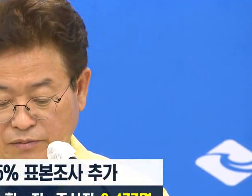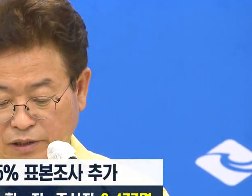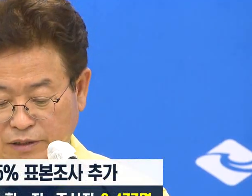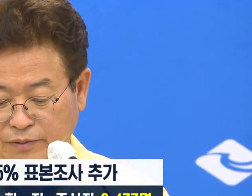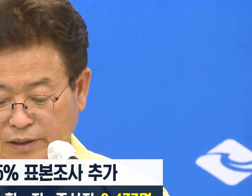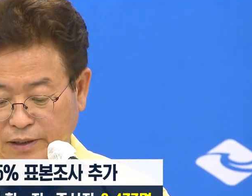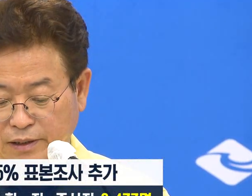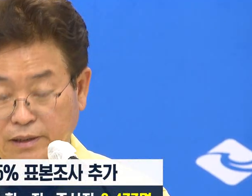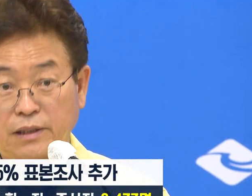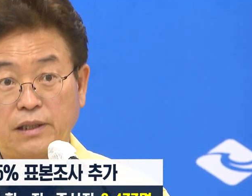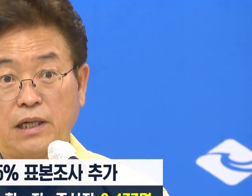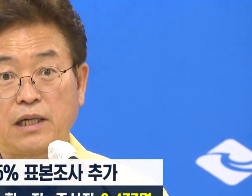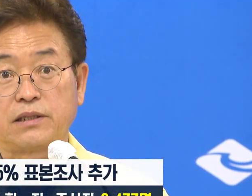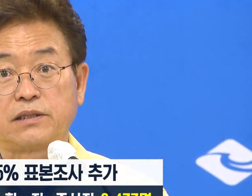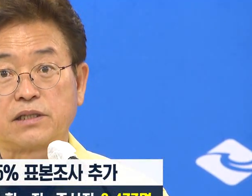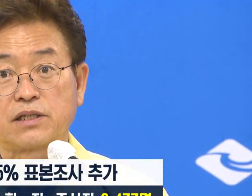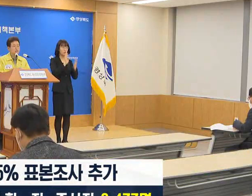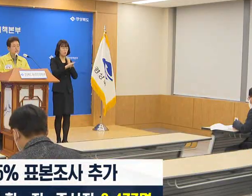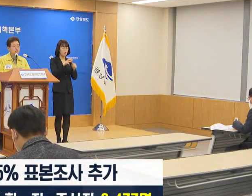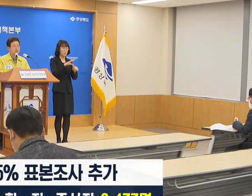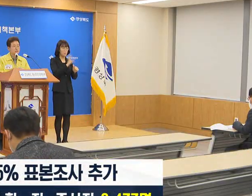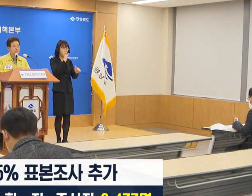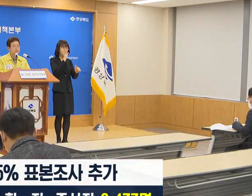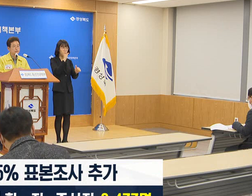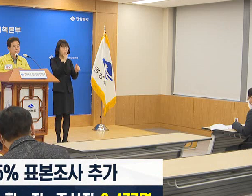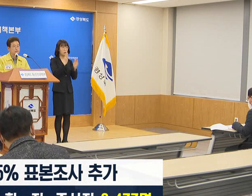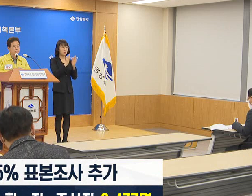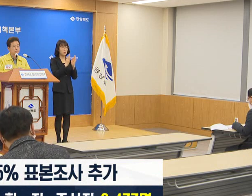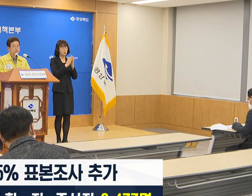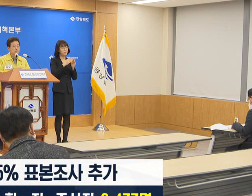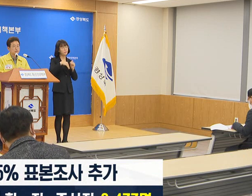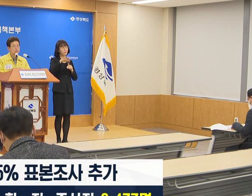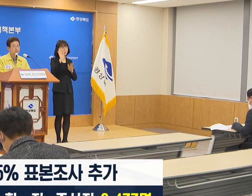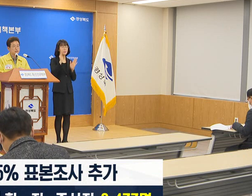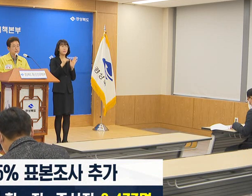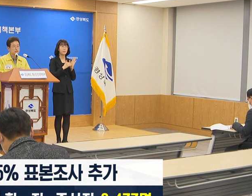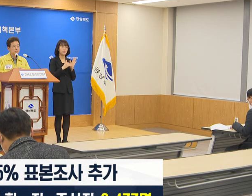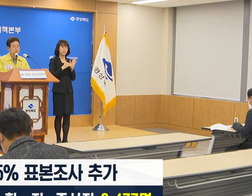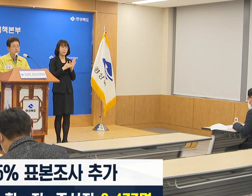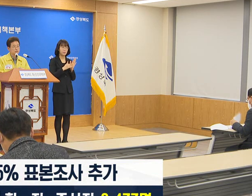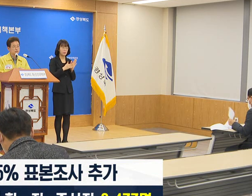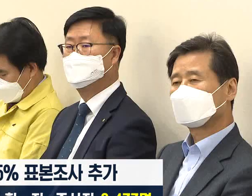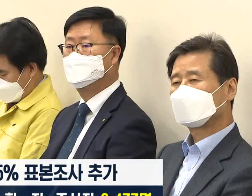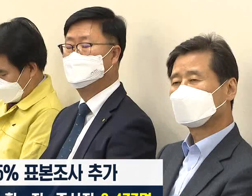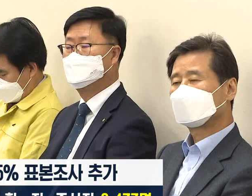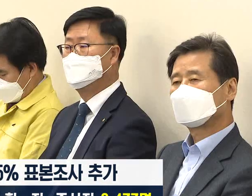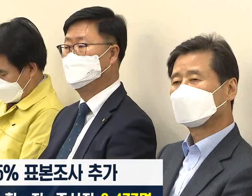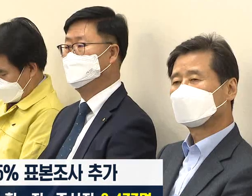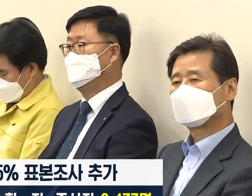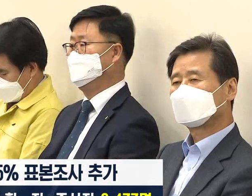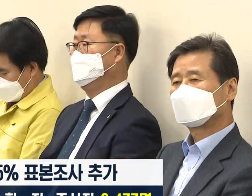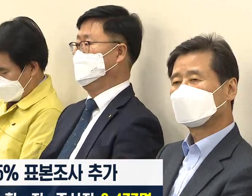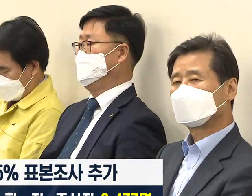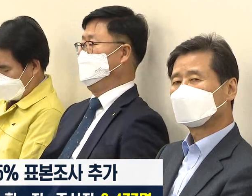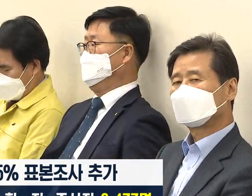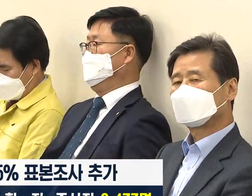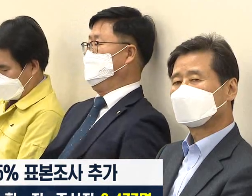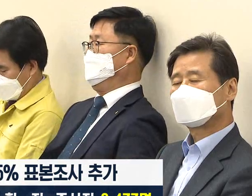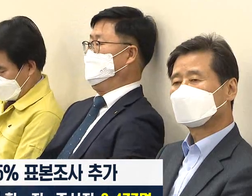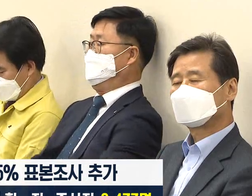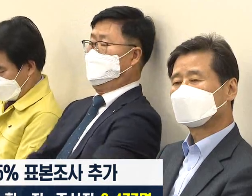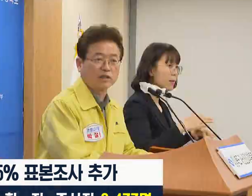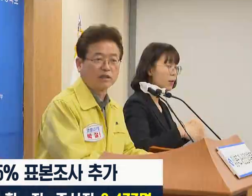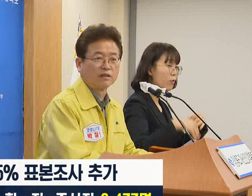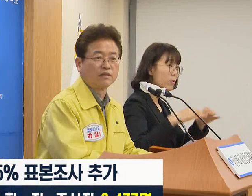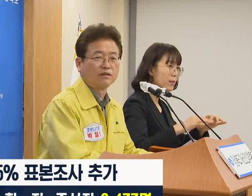표본 검사가 마무리 단계에 접어들면서 예방적 코트 경내에서 빠졌던 정신 병원과 주간 보호 기관에